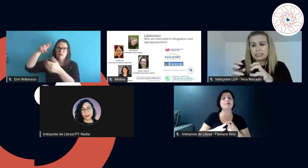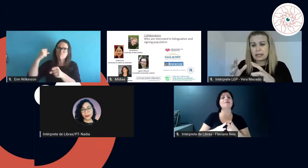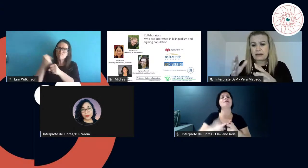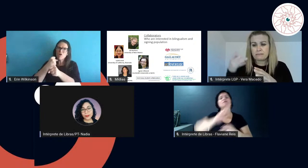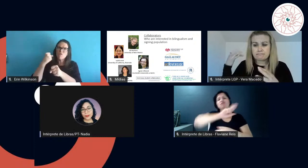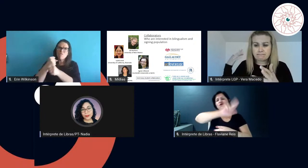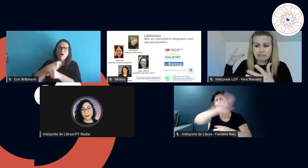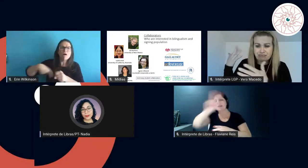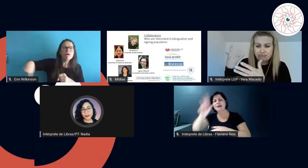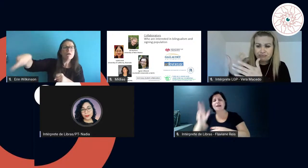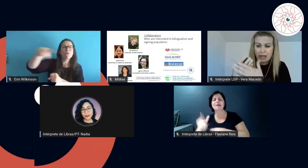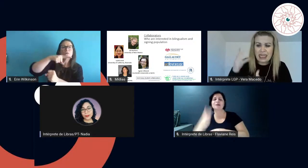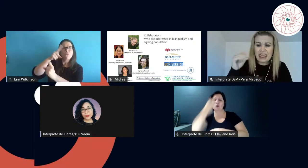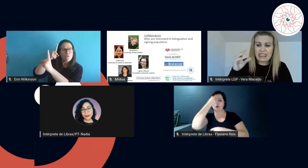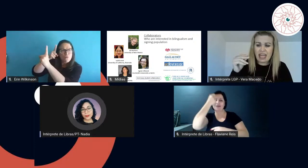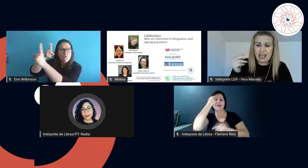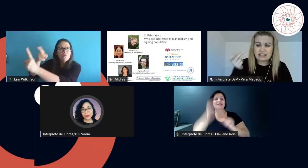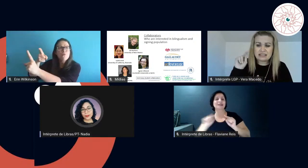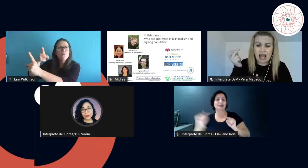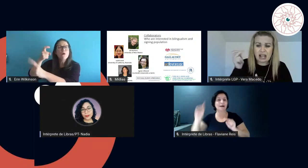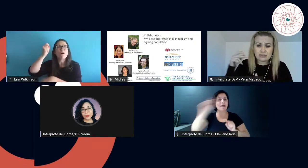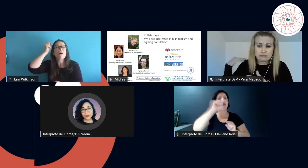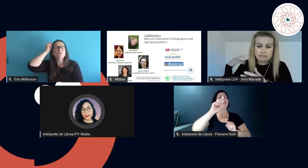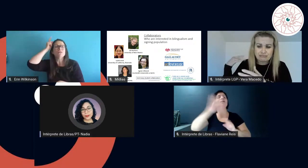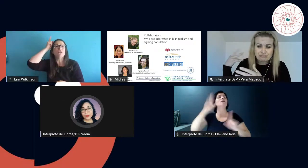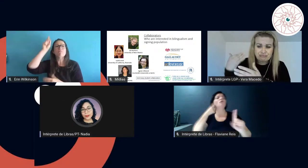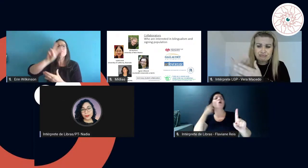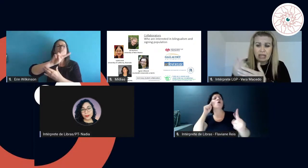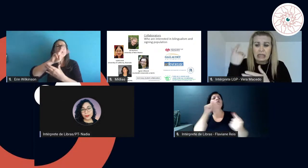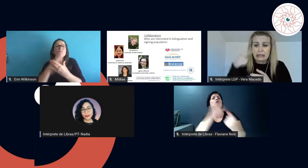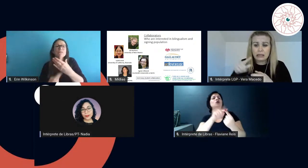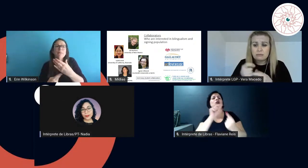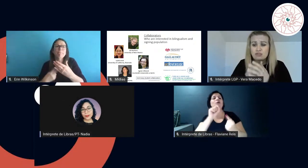anos, né? Então, nós temos vários